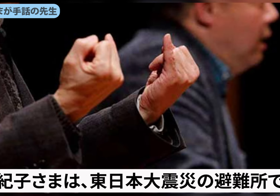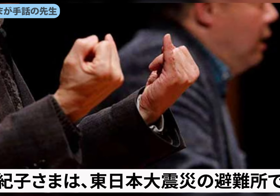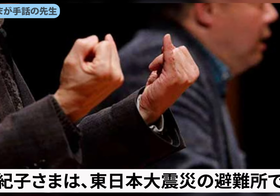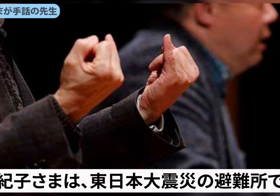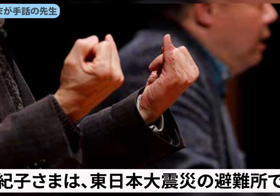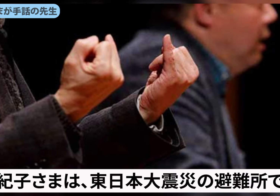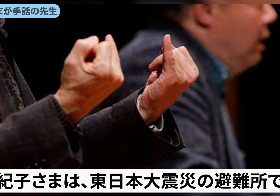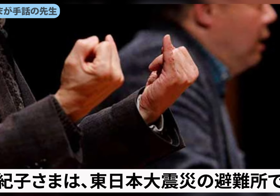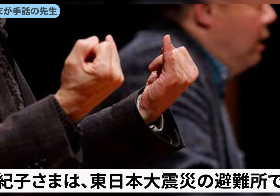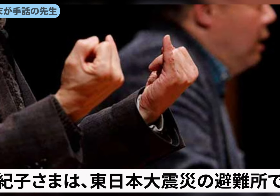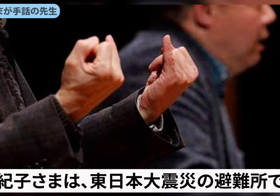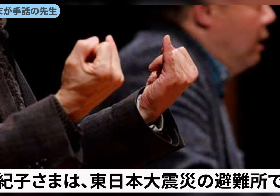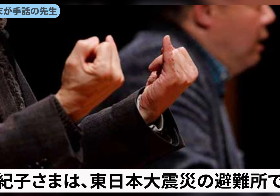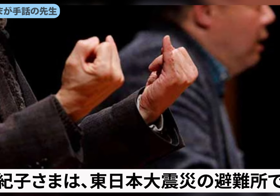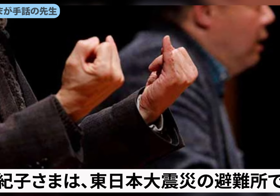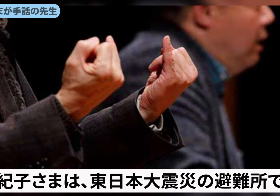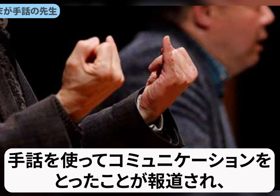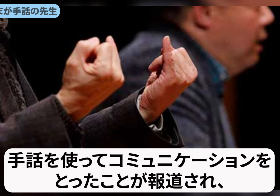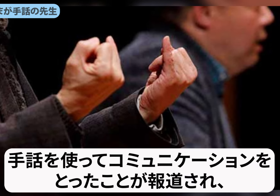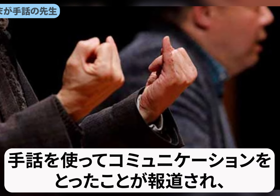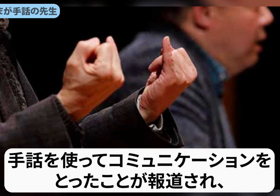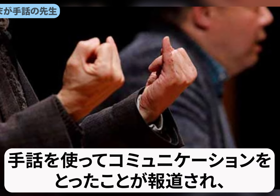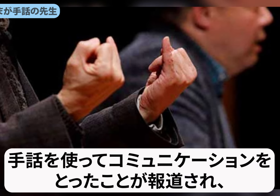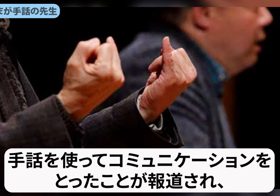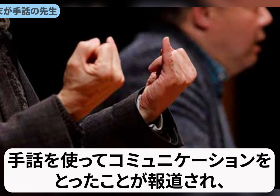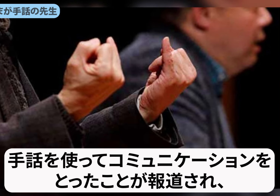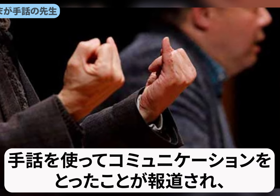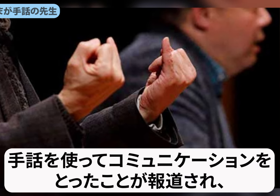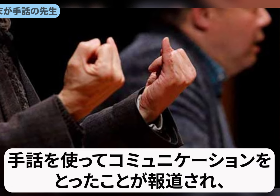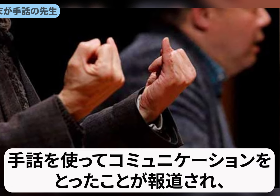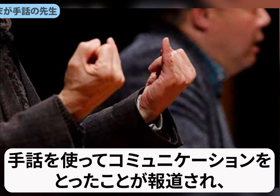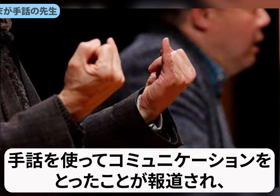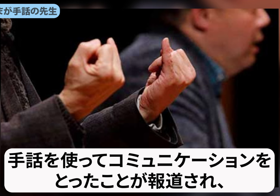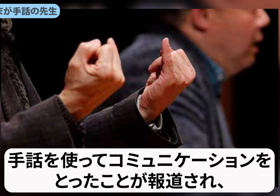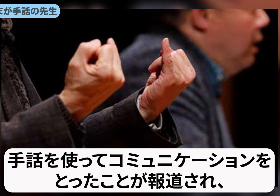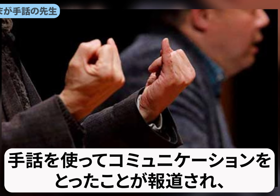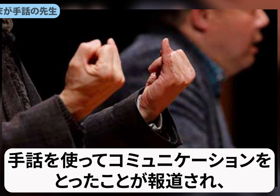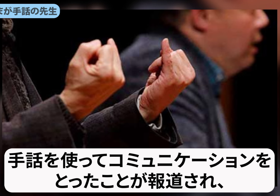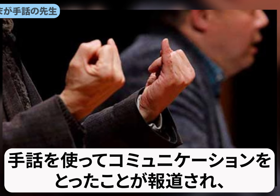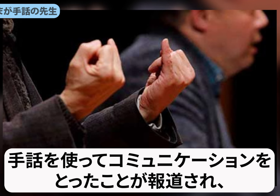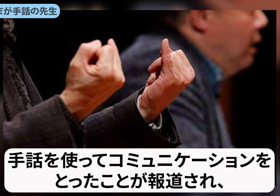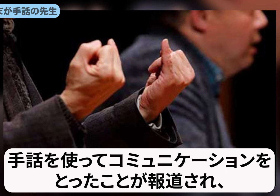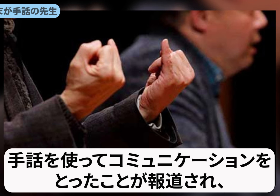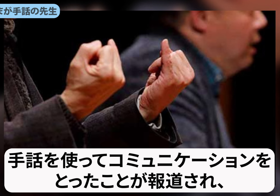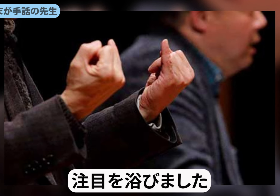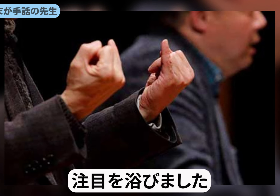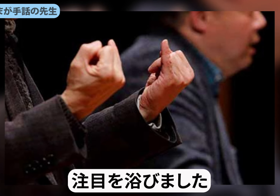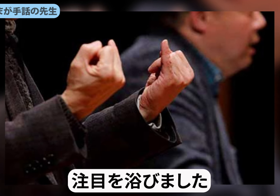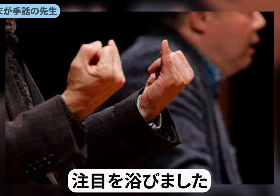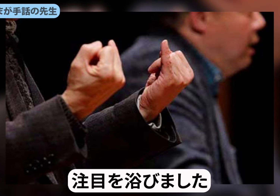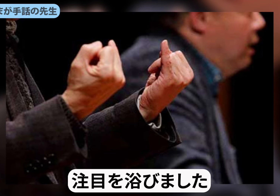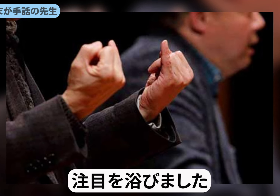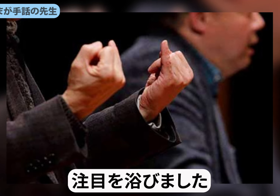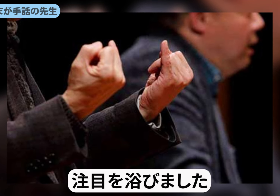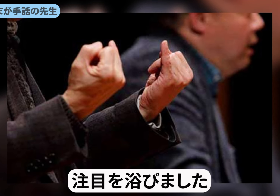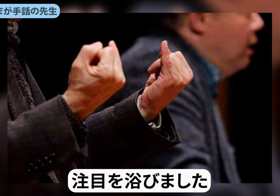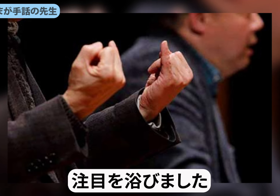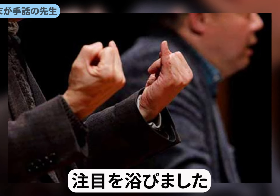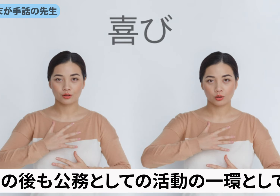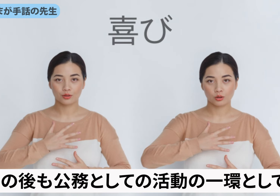東日本大震災の避難所で手話を使ってコミュニケーションを取ったことが報道され、注目を浴びました。その